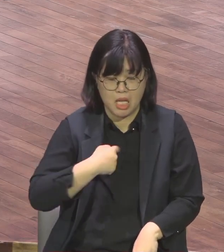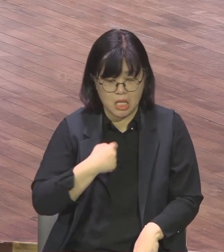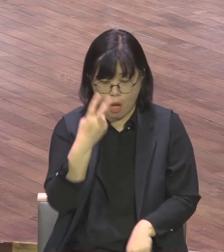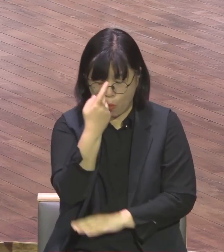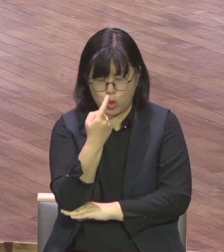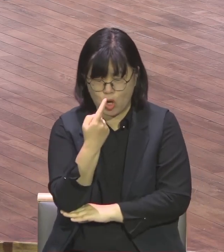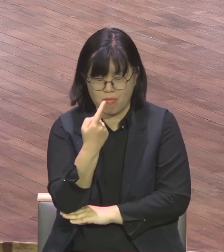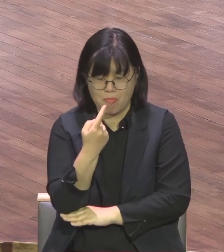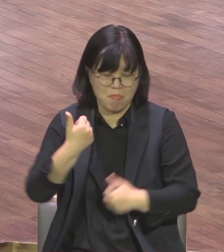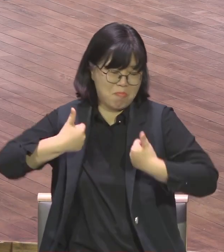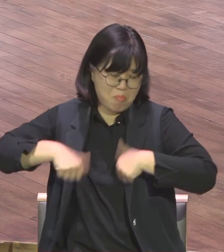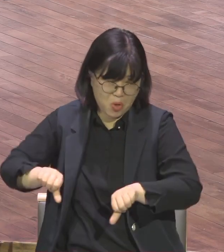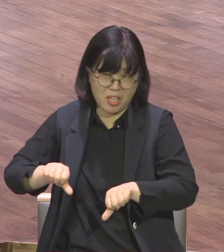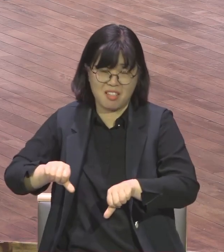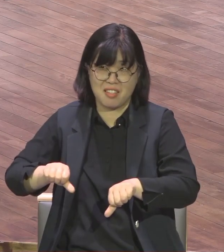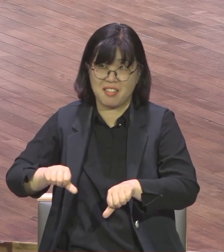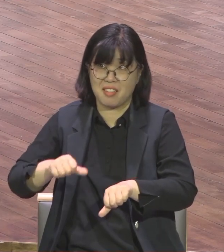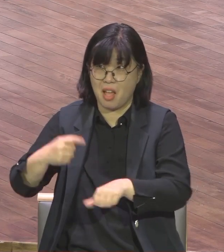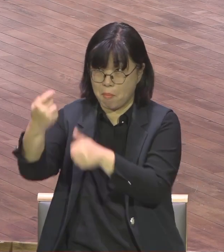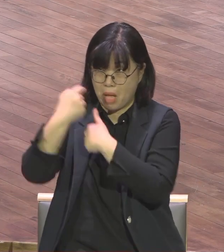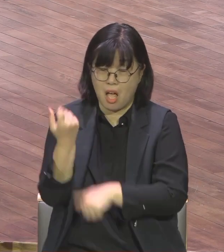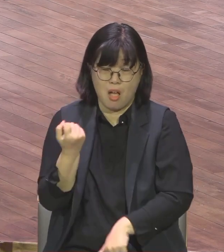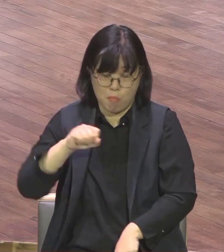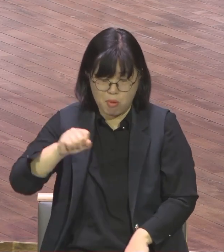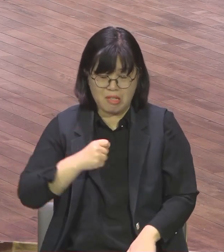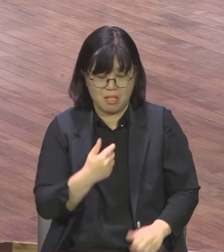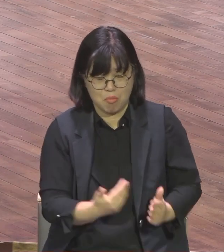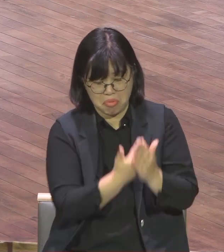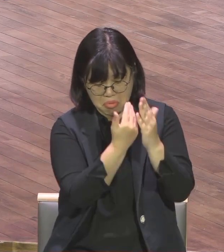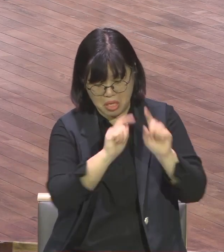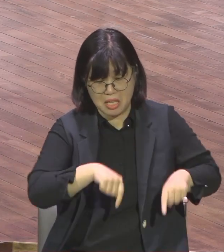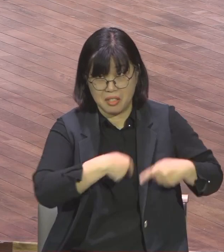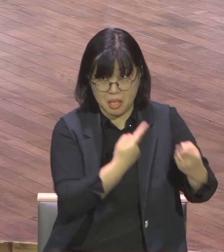보초 써야 되는데 그 받게 된 거 너무 감사합니다 하고